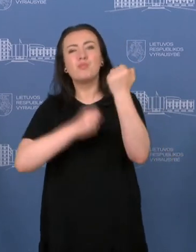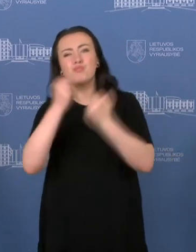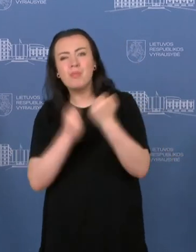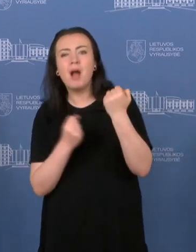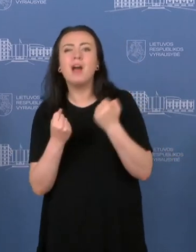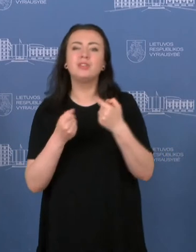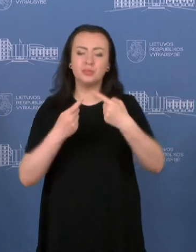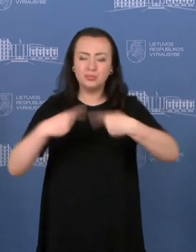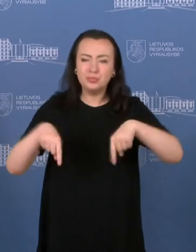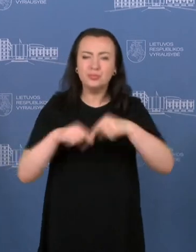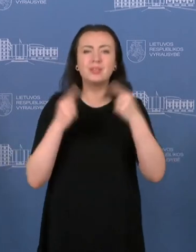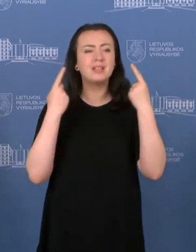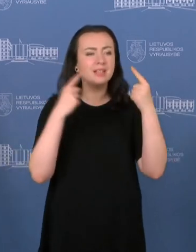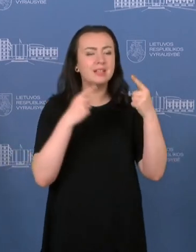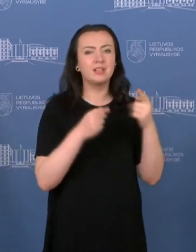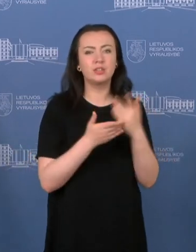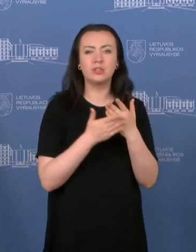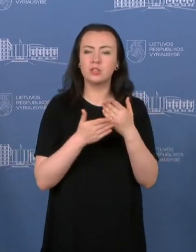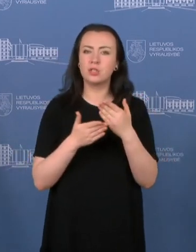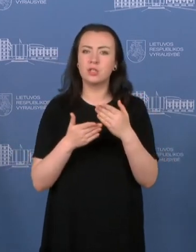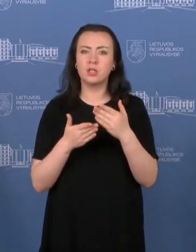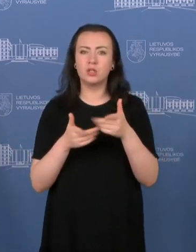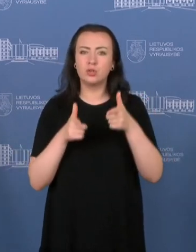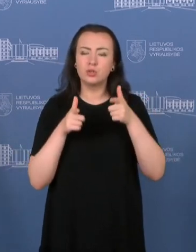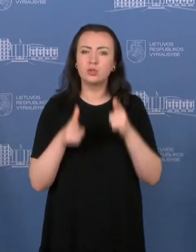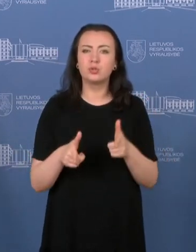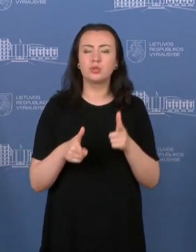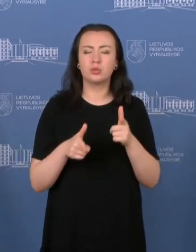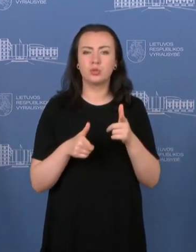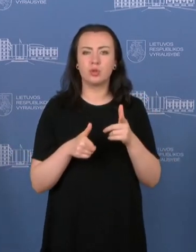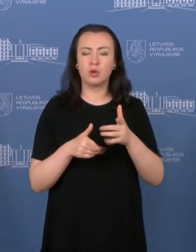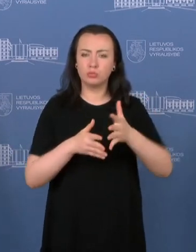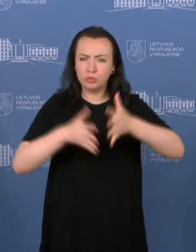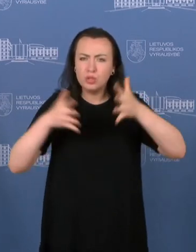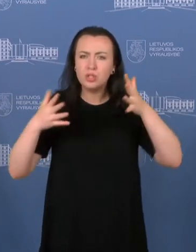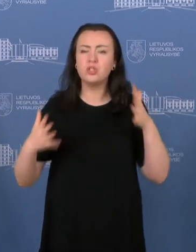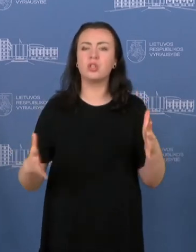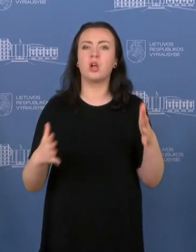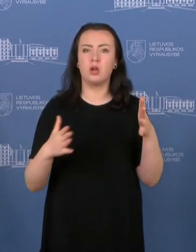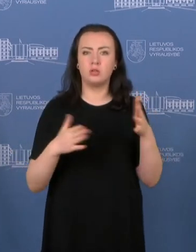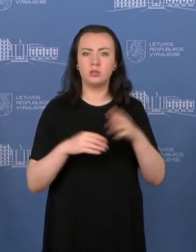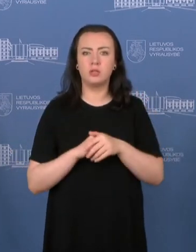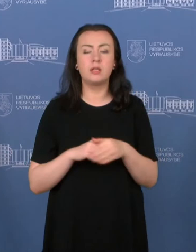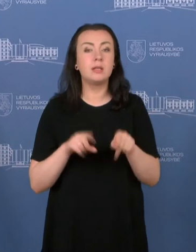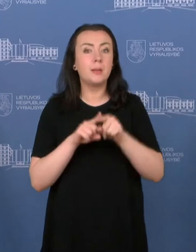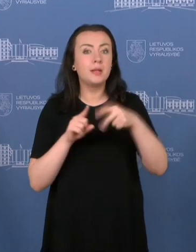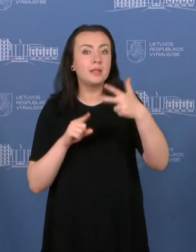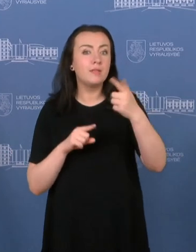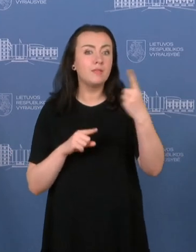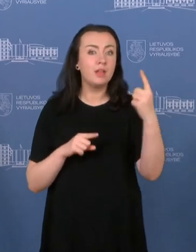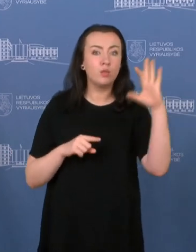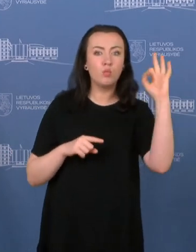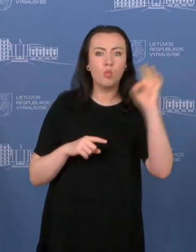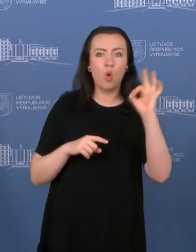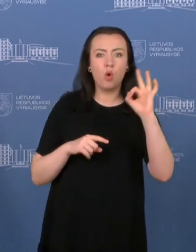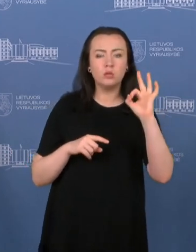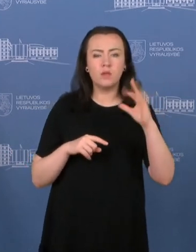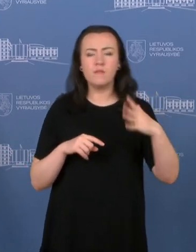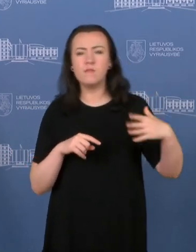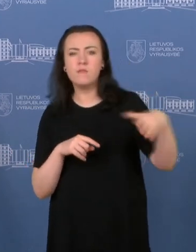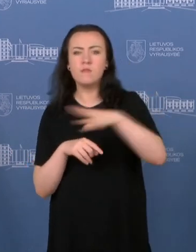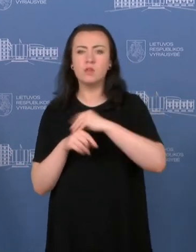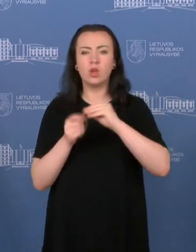ir keletas kitų sektorių, yra vienas taršiausių sektorių. Ir netgi 31% visos